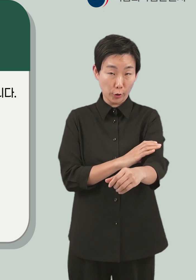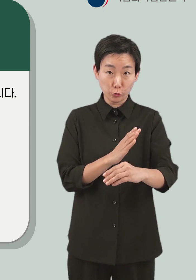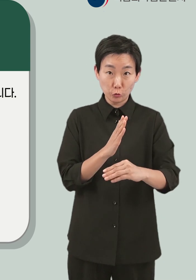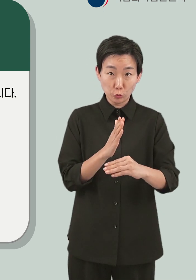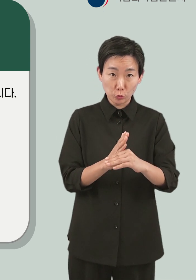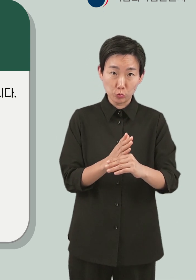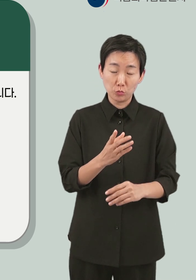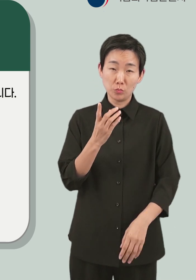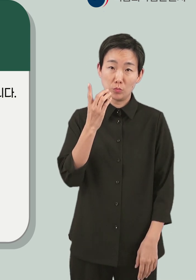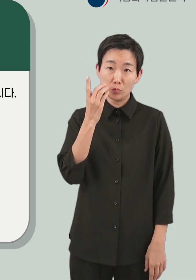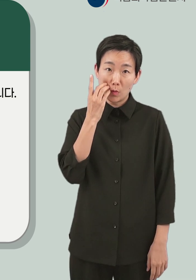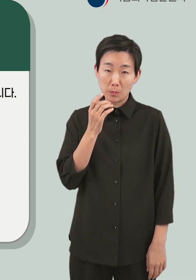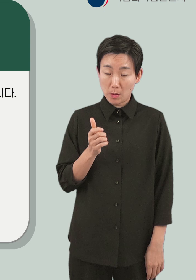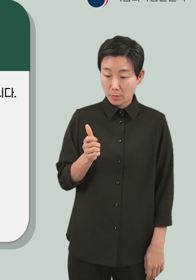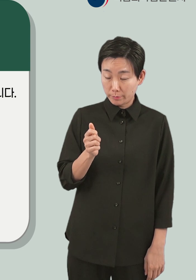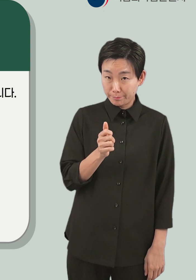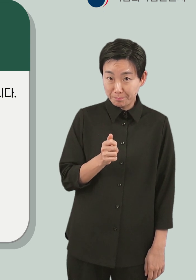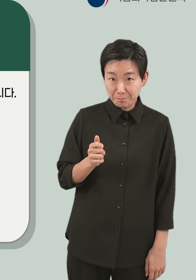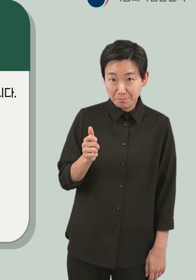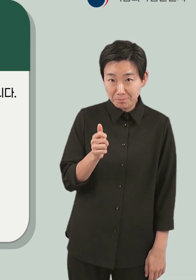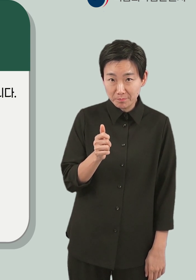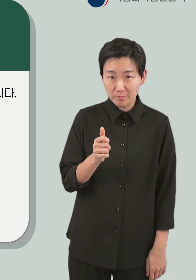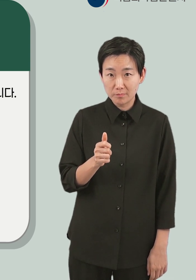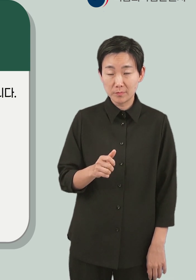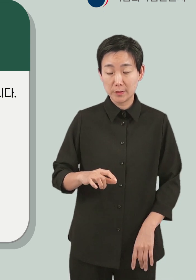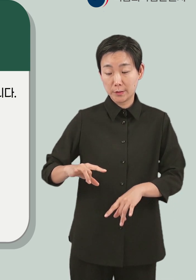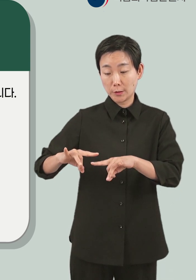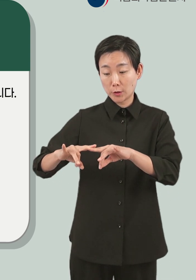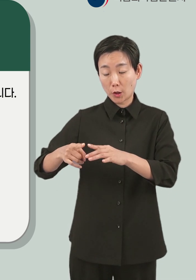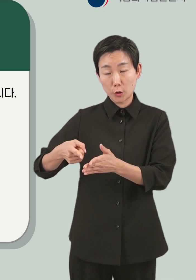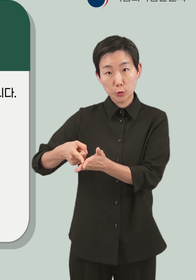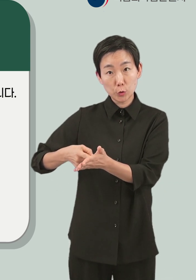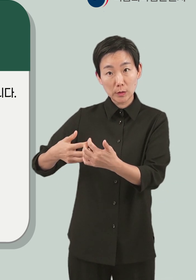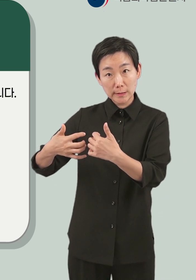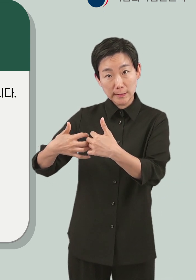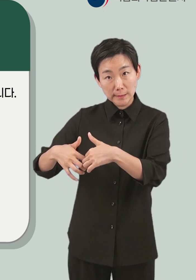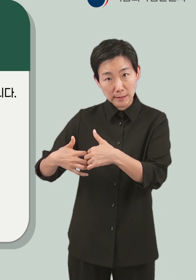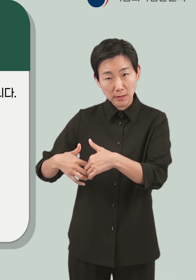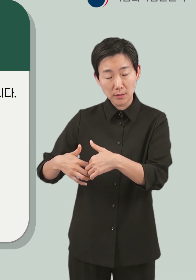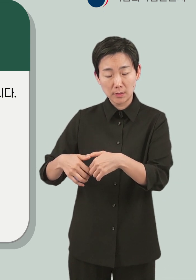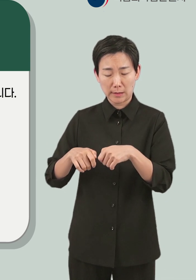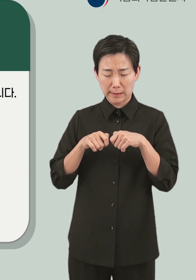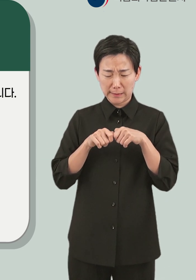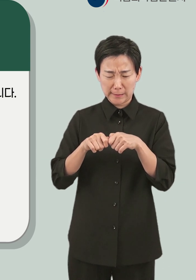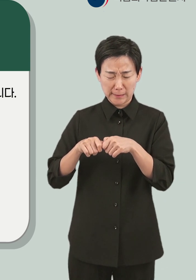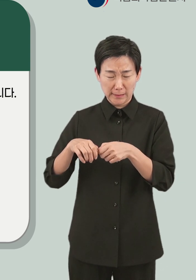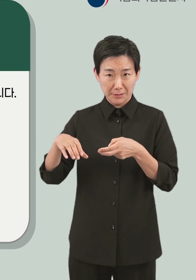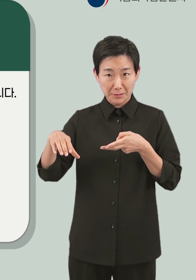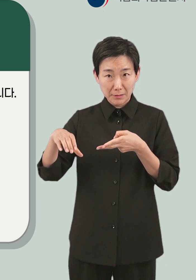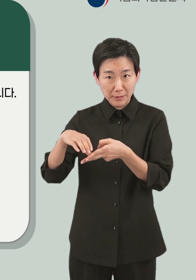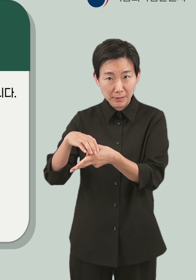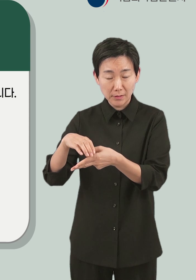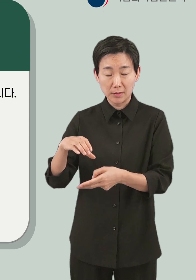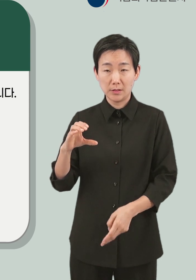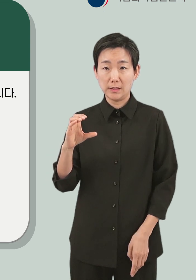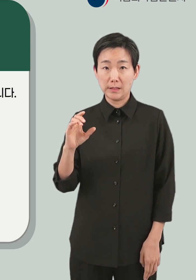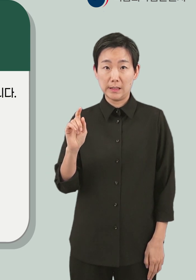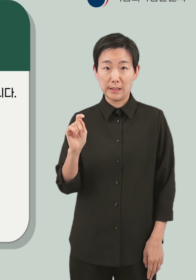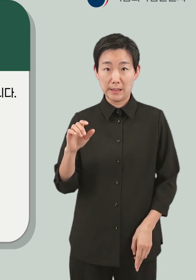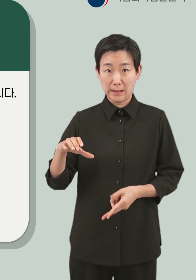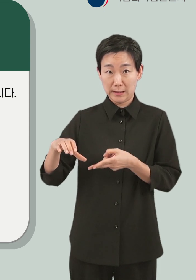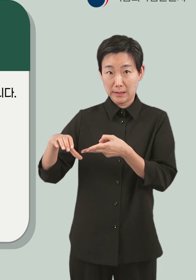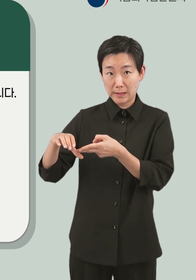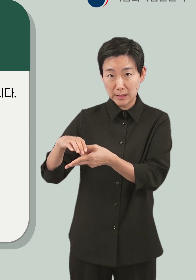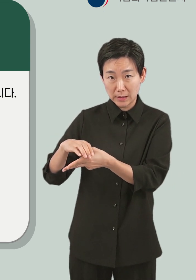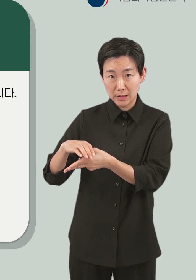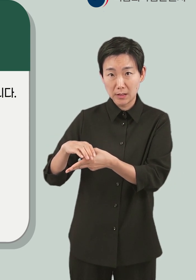측정 중에 혈압계 30cm 이내에서 스마트폰을 사용하지 않습니다. 본 의료기기를 사용할 때 전기